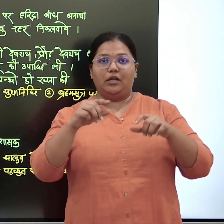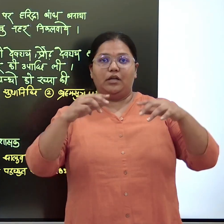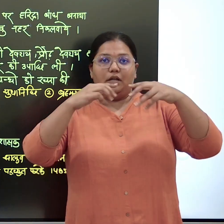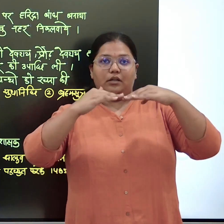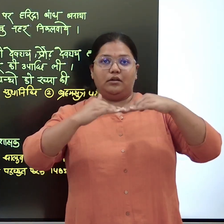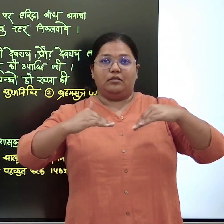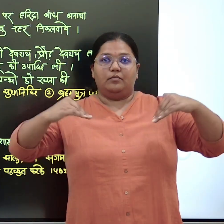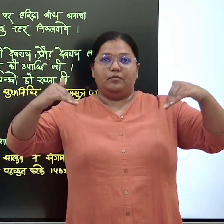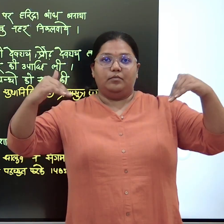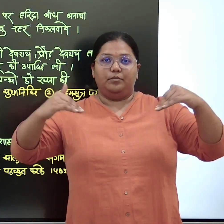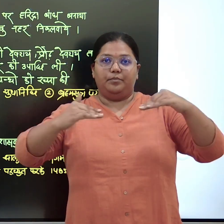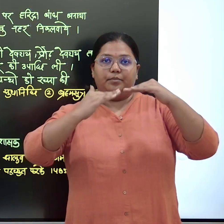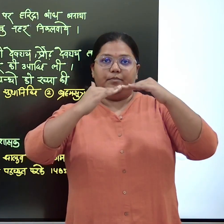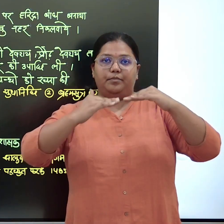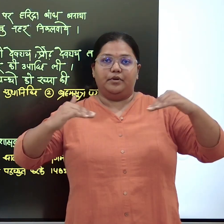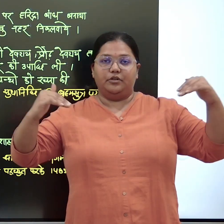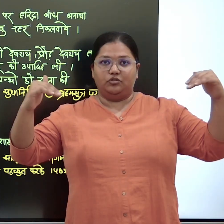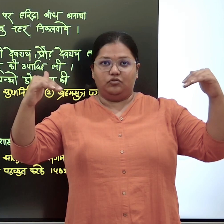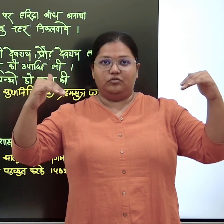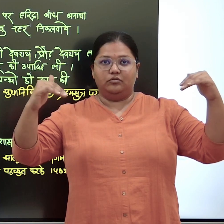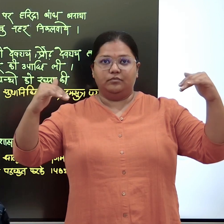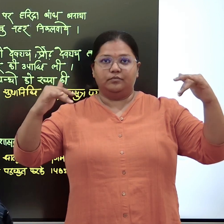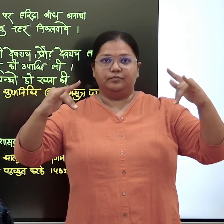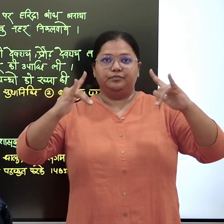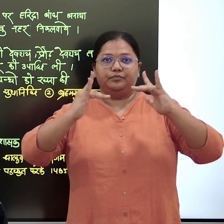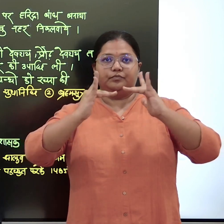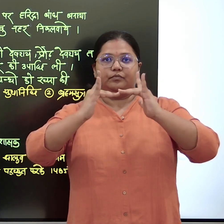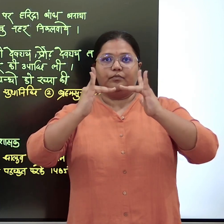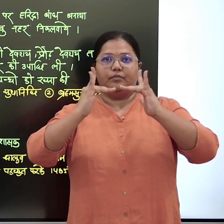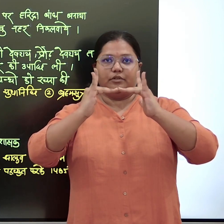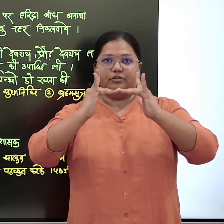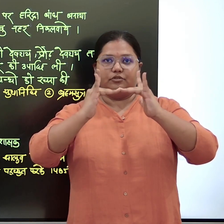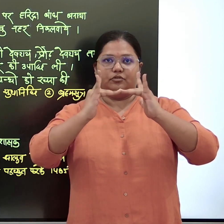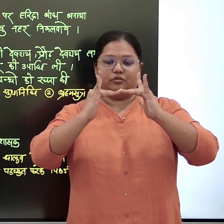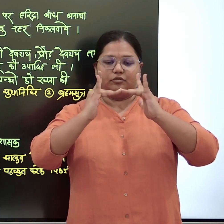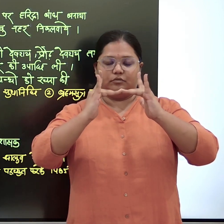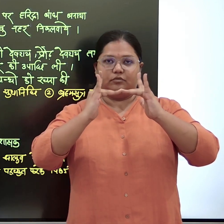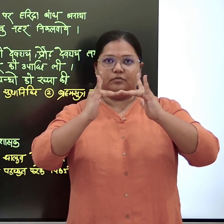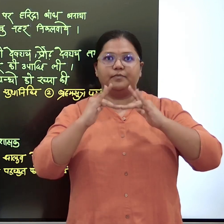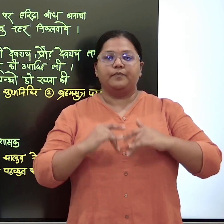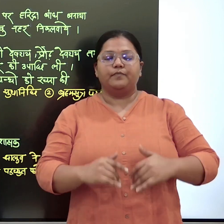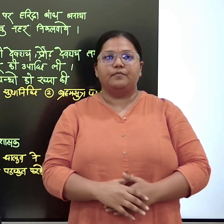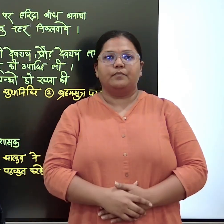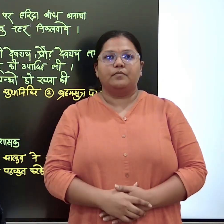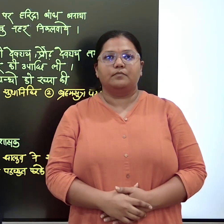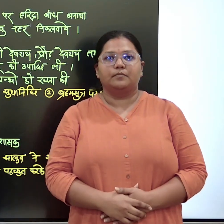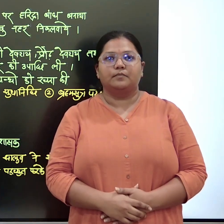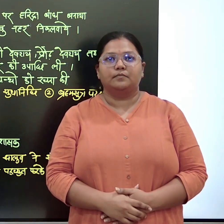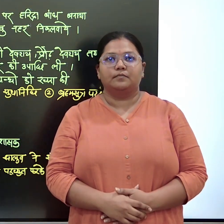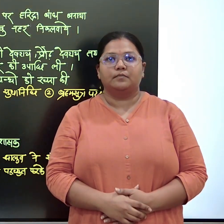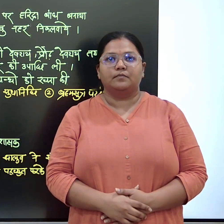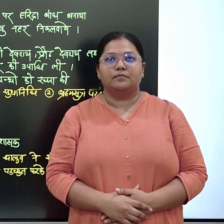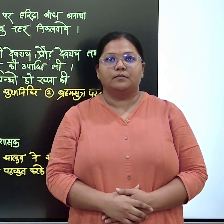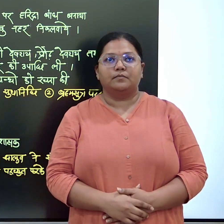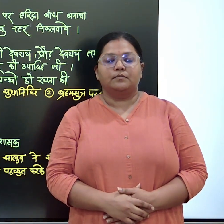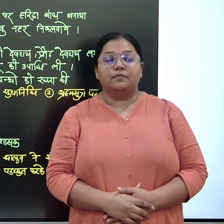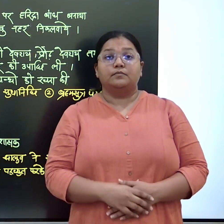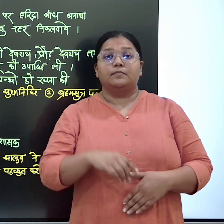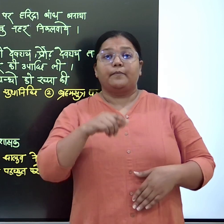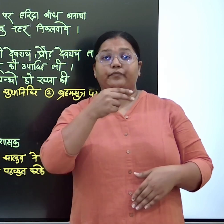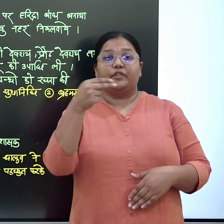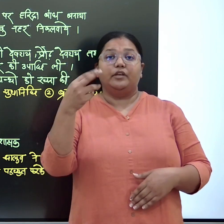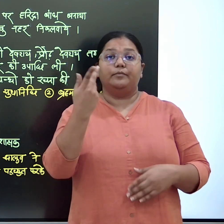तुंगभद्रा नदी कहाँ पर है वो भी कमेंट करके बताना। तुंगभद्रा नदी पर हरिद्रा बांध बनवाया, ठीक